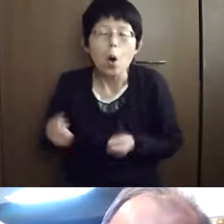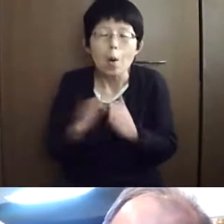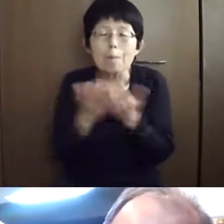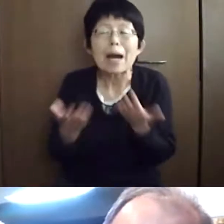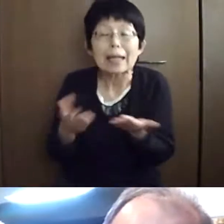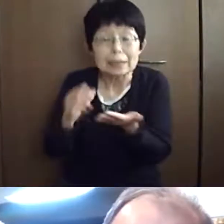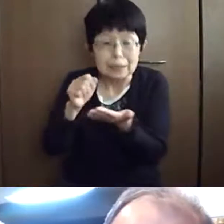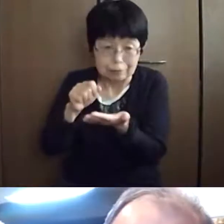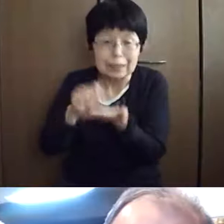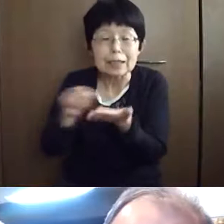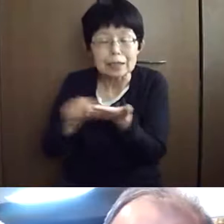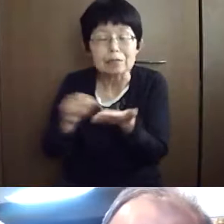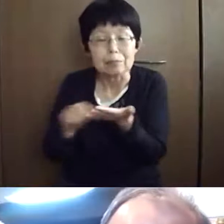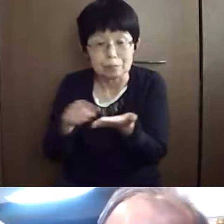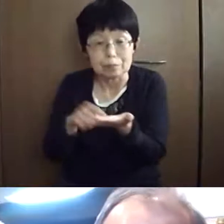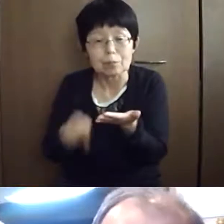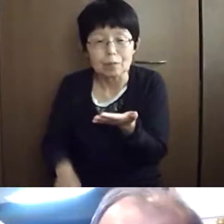は尋常じゃない。